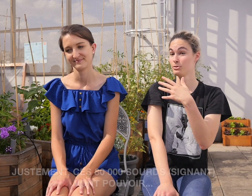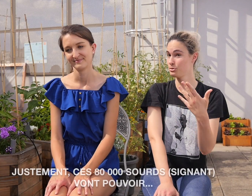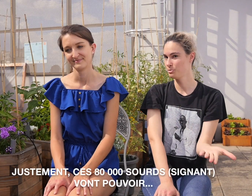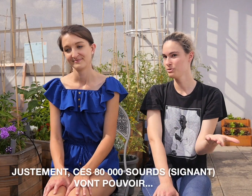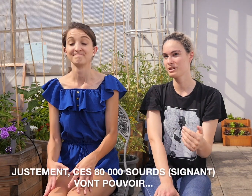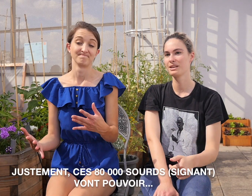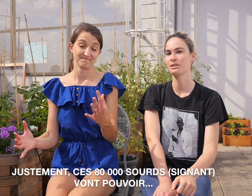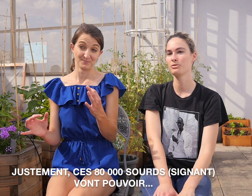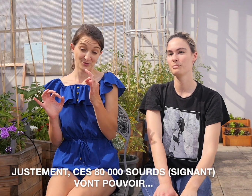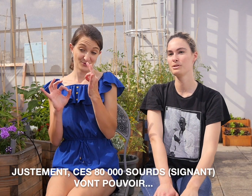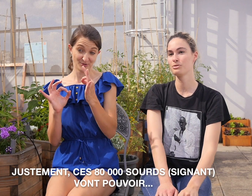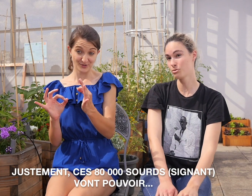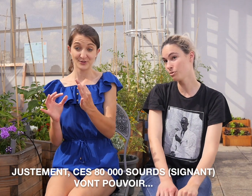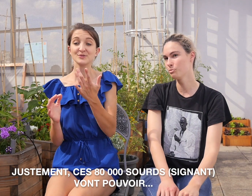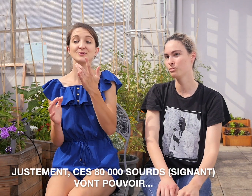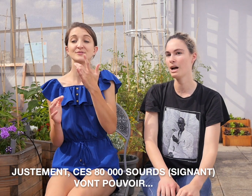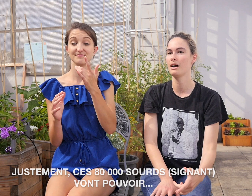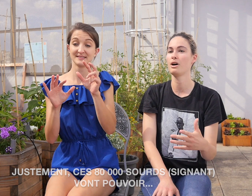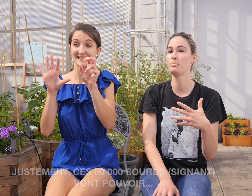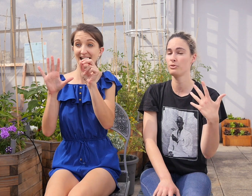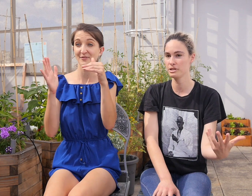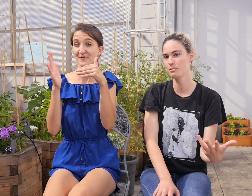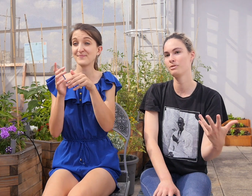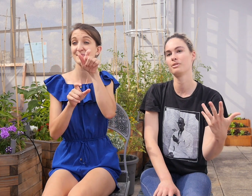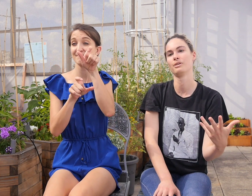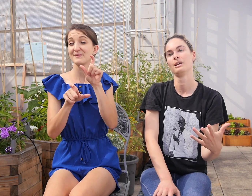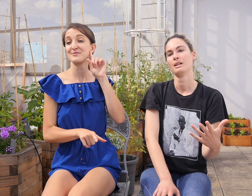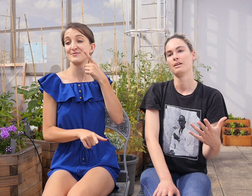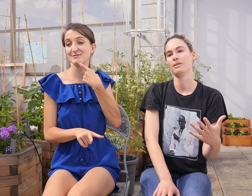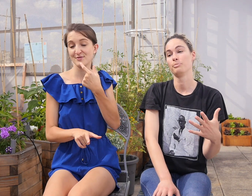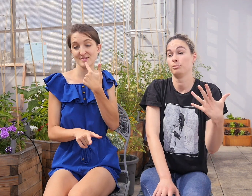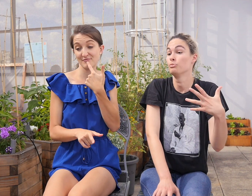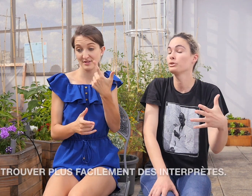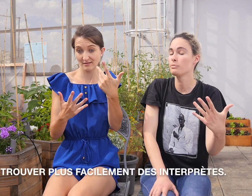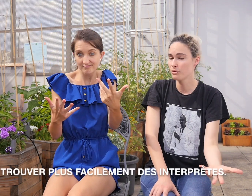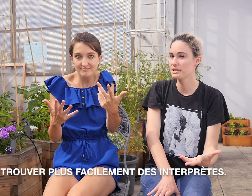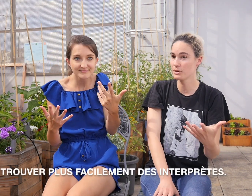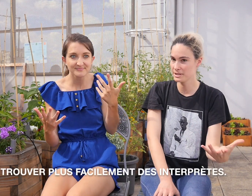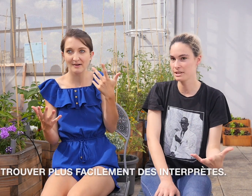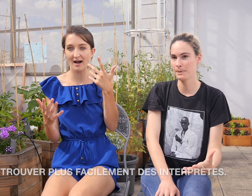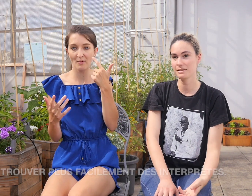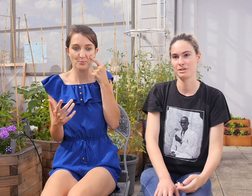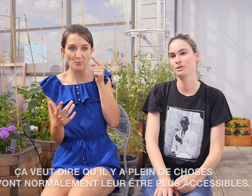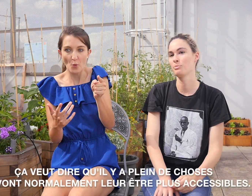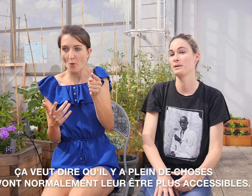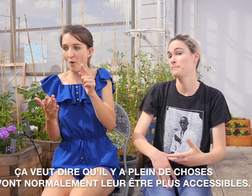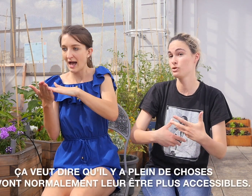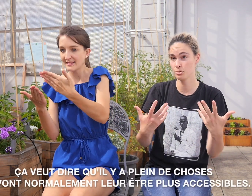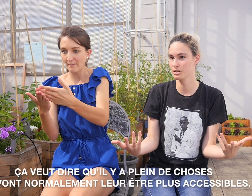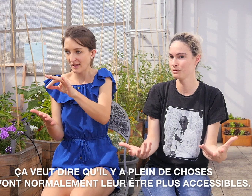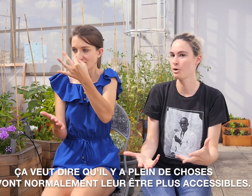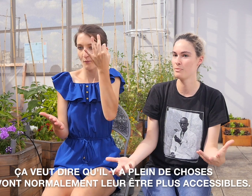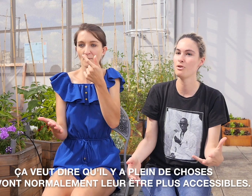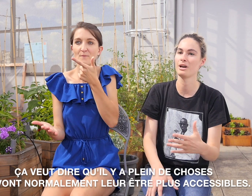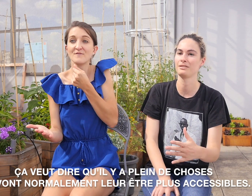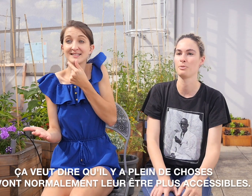Et bien justement, ces 80 000 sourds vont pouvoir avoir plus facilement vont pouvoir trouver plus facilement des interprètes. Ça veut dire que y a plein de